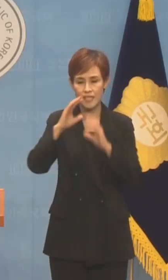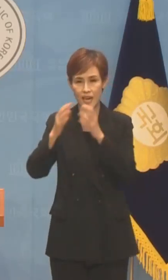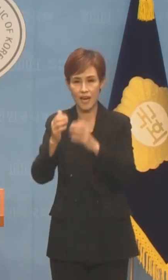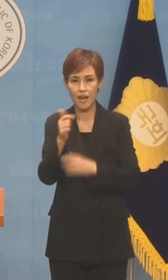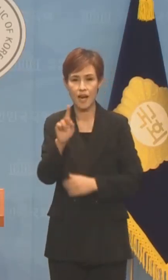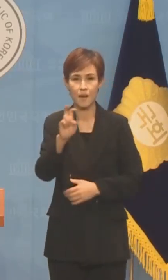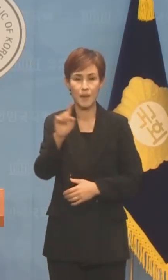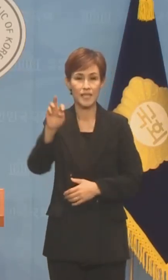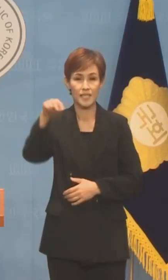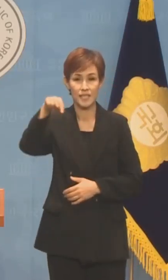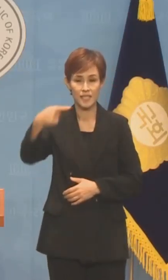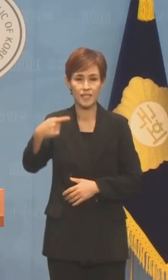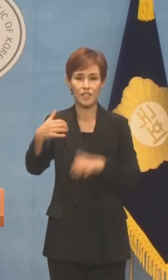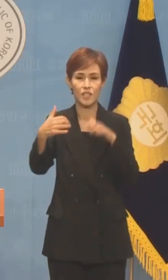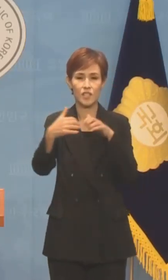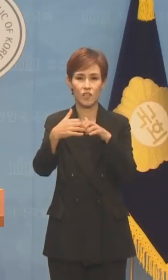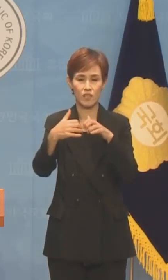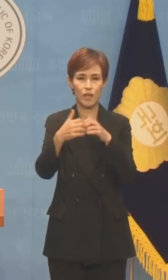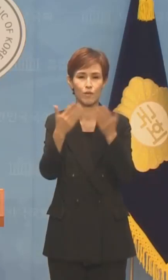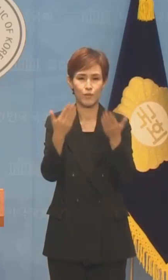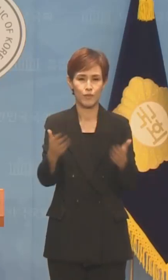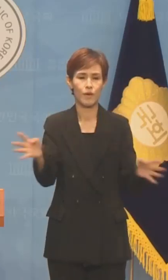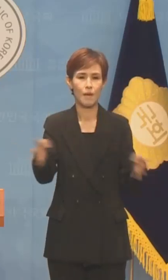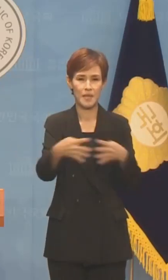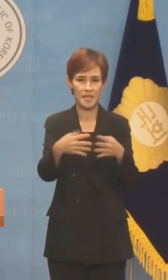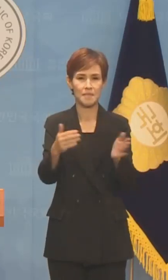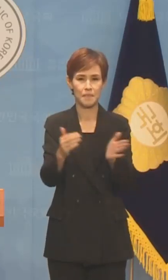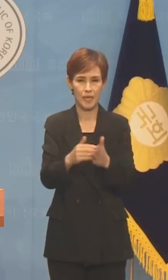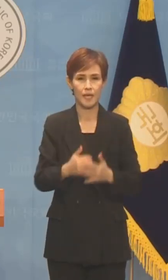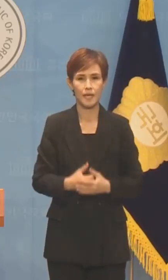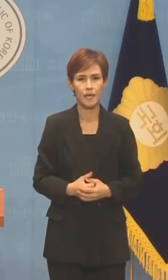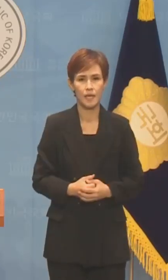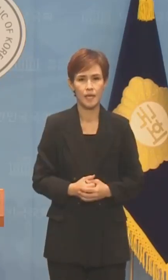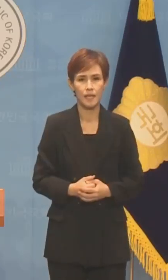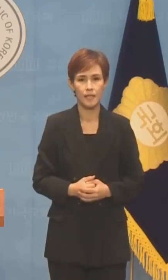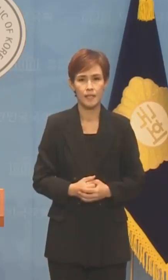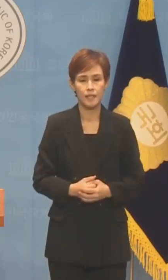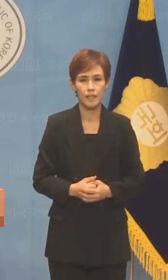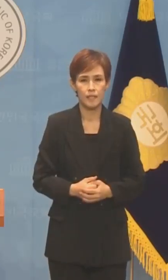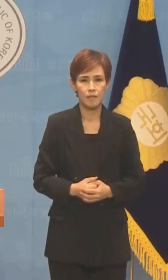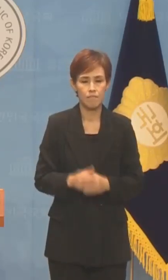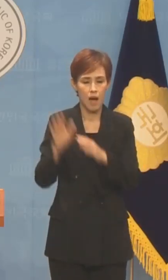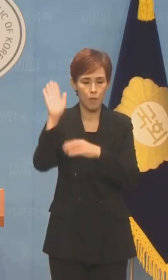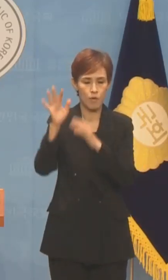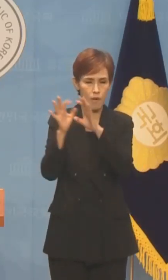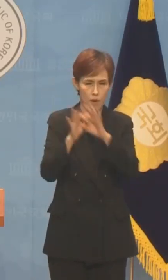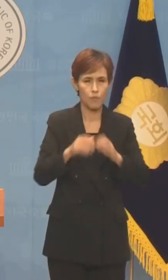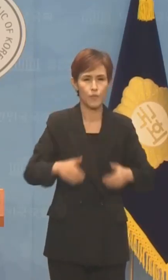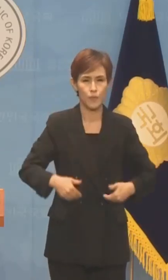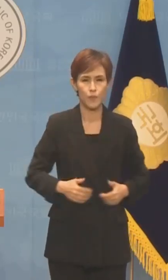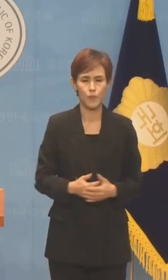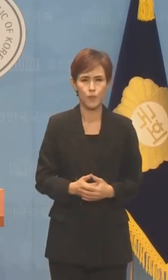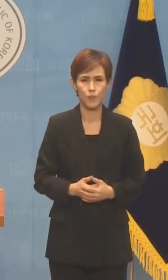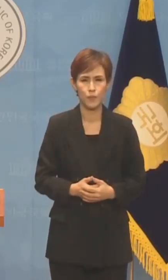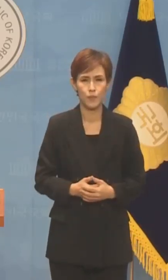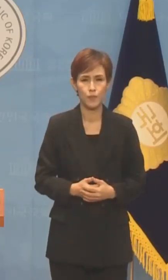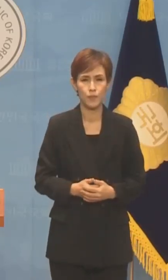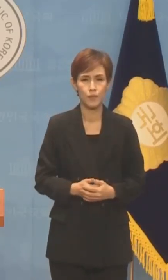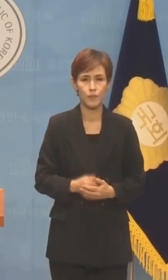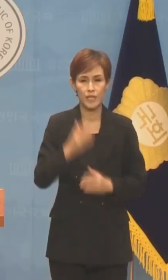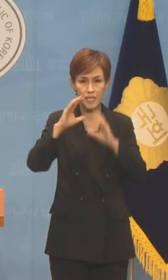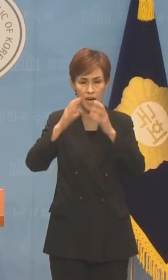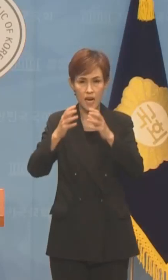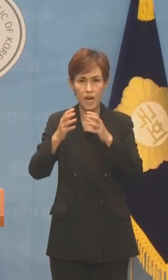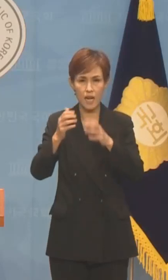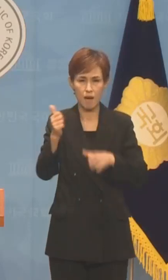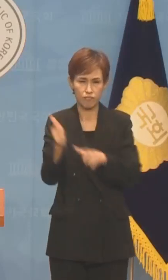하마스 휴전 합의, 영구적 전쟁 종식으로 이어져야 합니다. 이스라엘의 가자지구 집단 학살 15개월